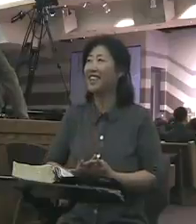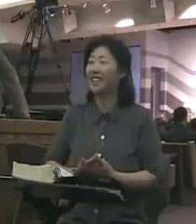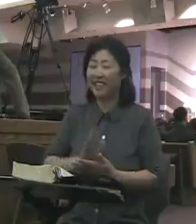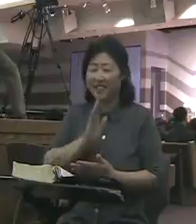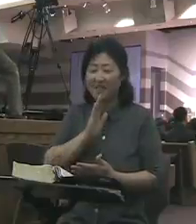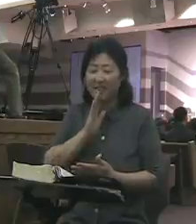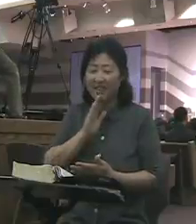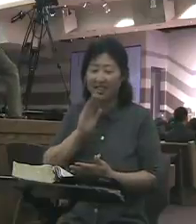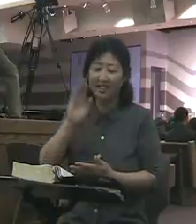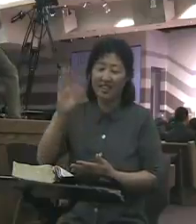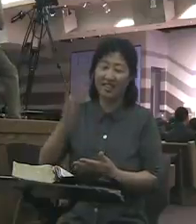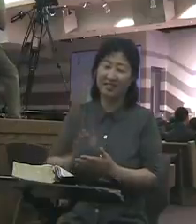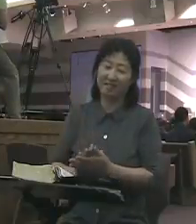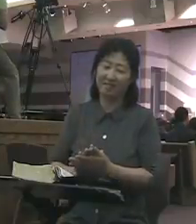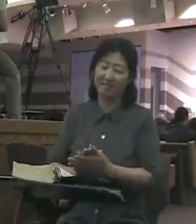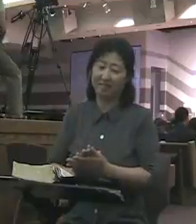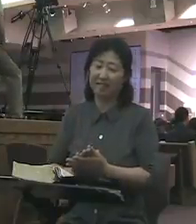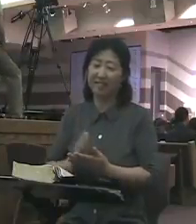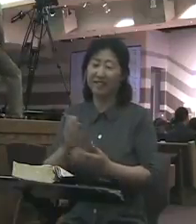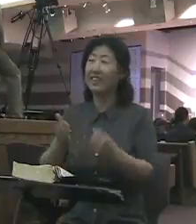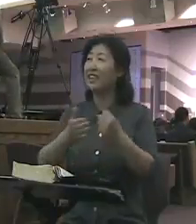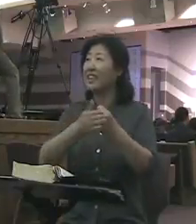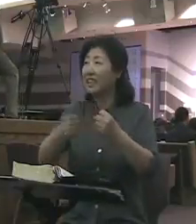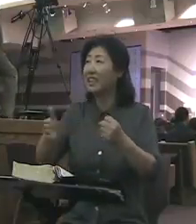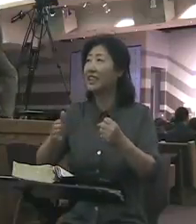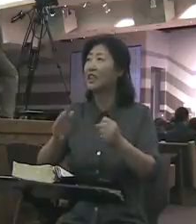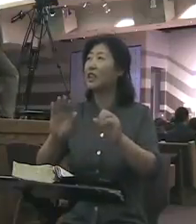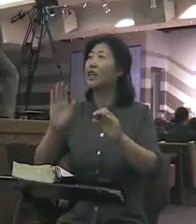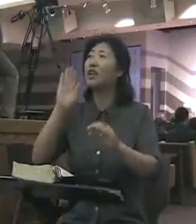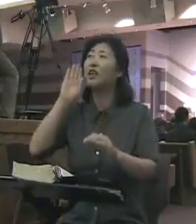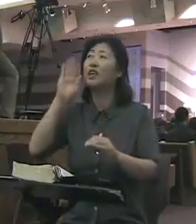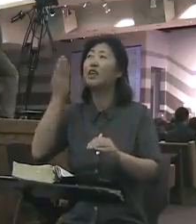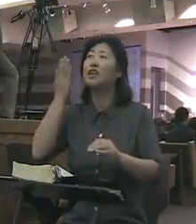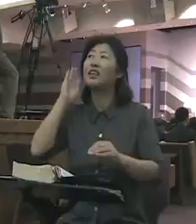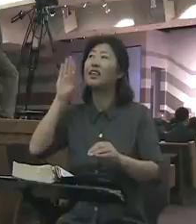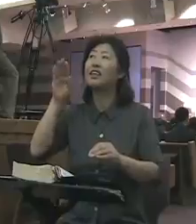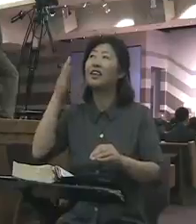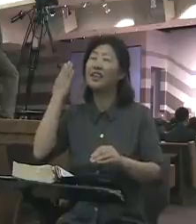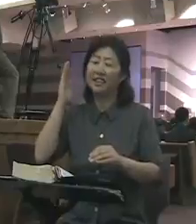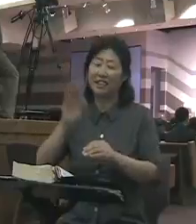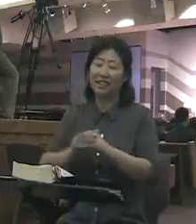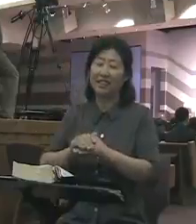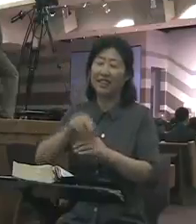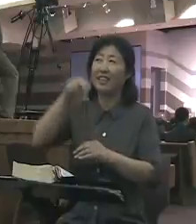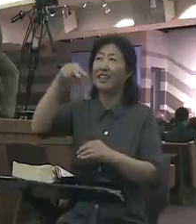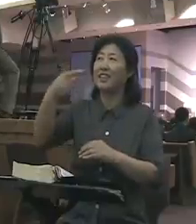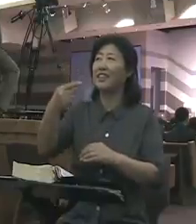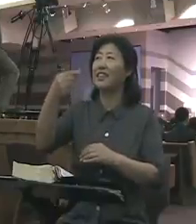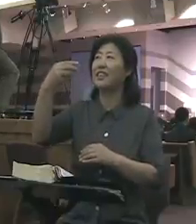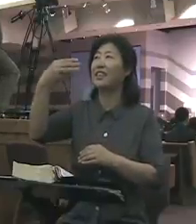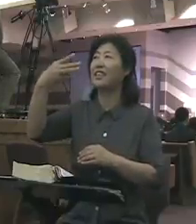됩니다. 그래서 요사이는 그 스타벅스 커피를 특별히 우리 와이프가 즐기기 때문에